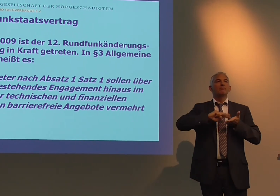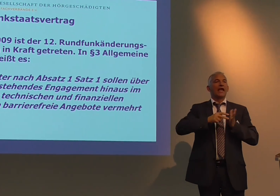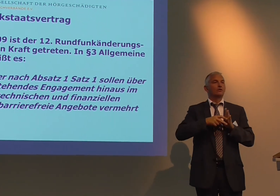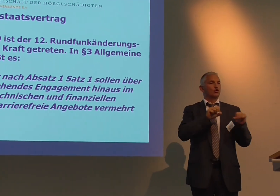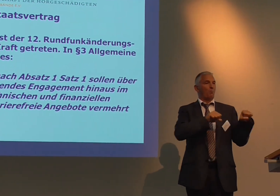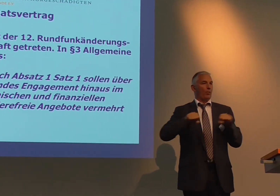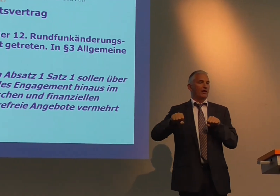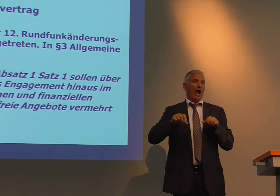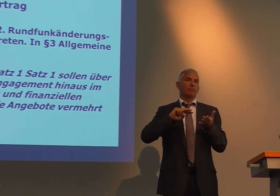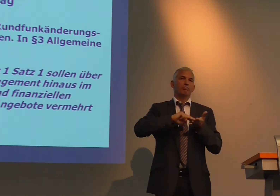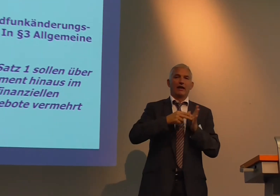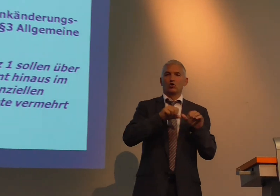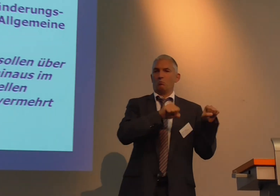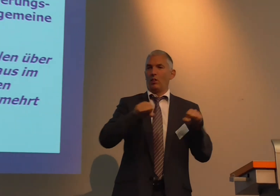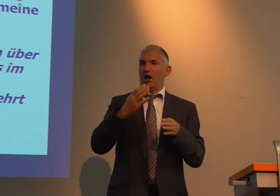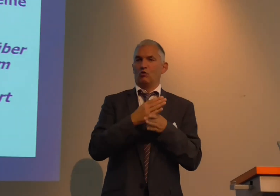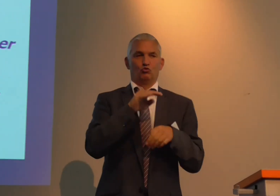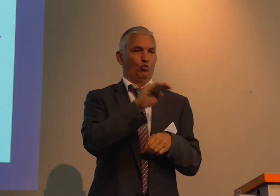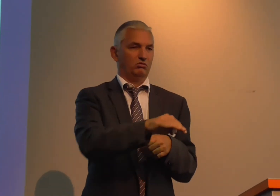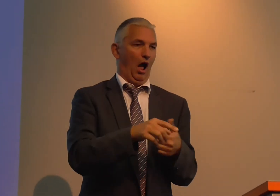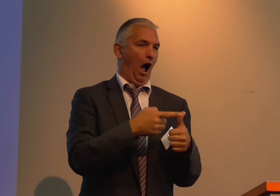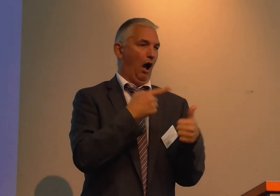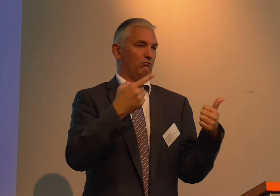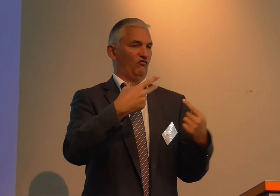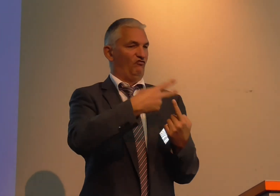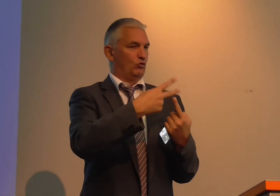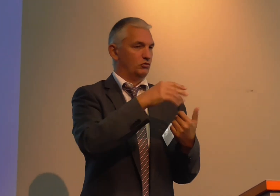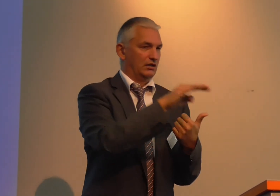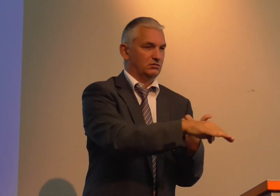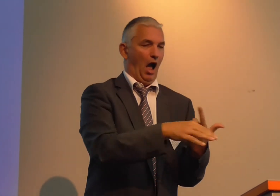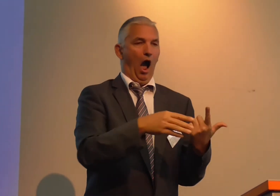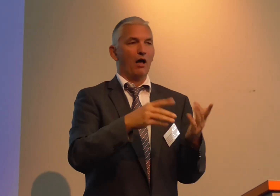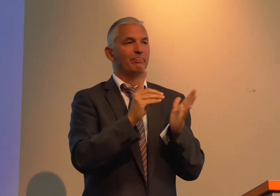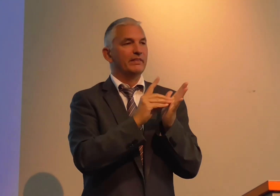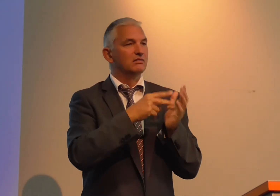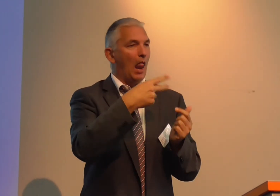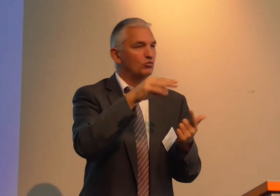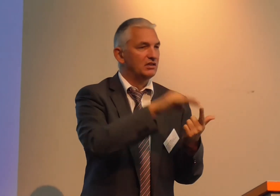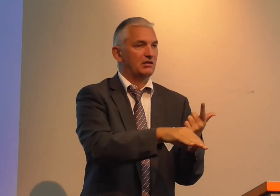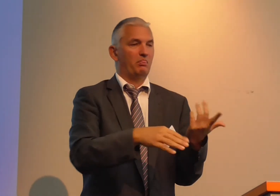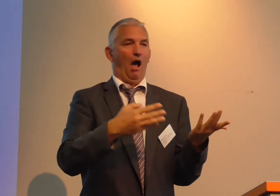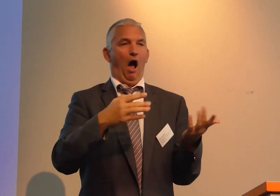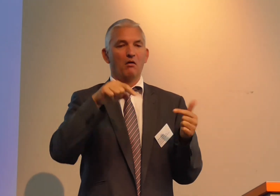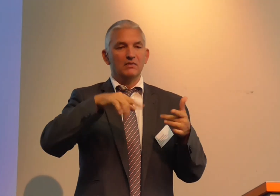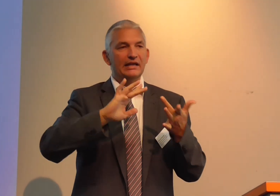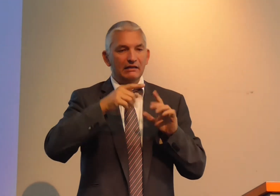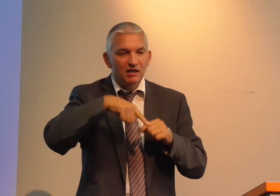Im Rahmen der technischen Möglichkeiten, also die technischen Möglichkeiten, die gibt es. Also man hat Videotext, man hat digitale Untertitel, man